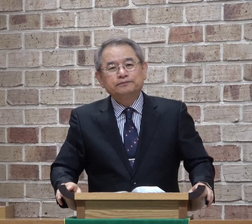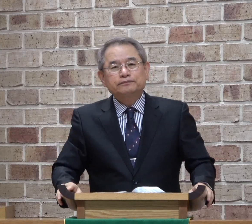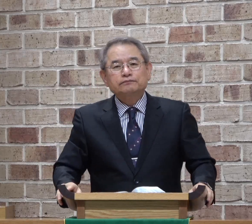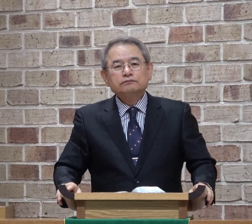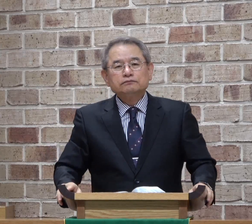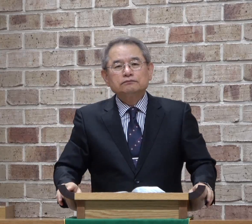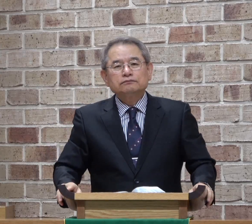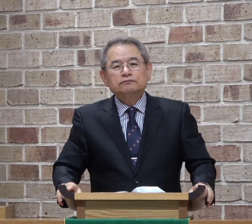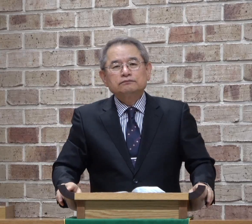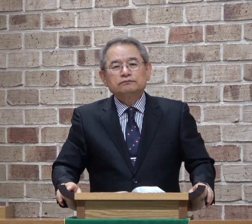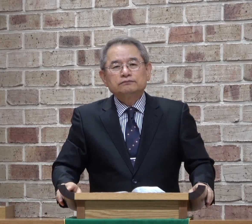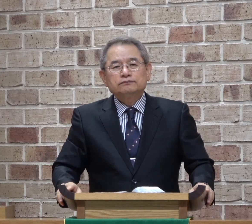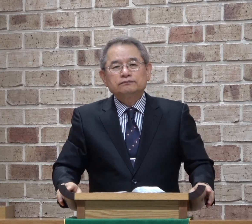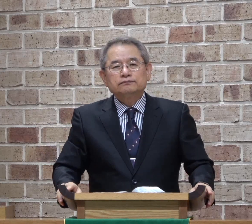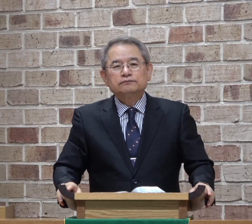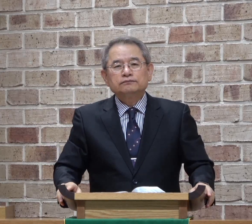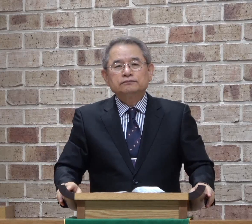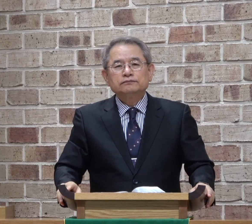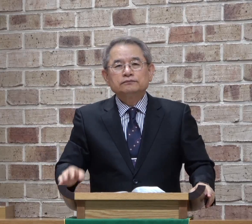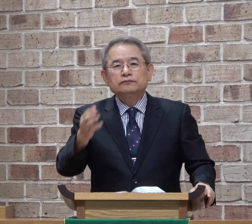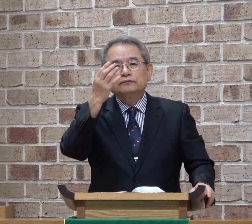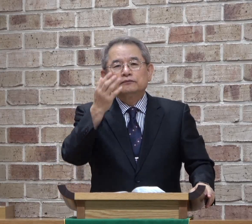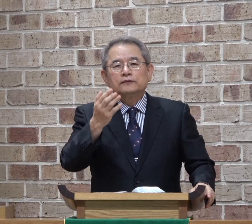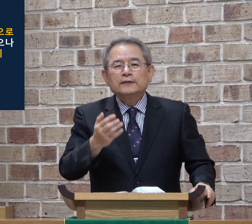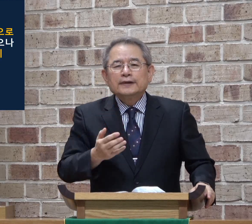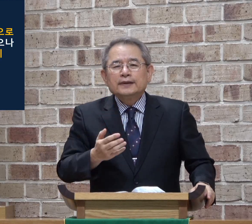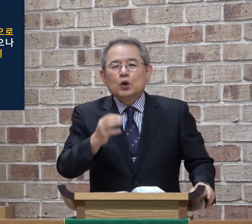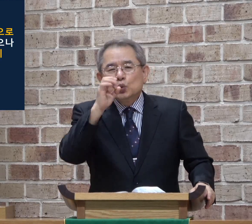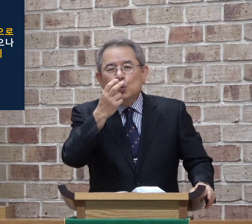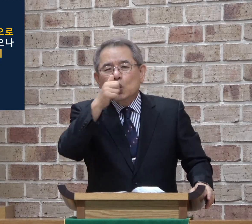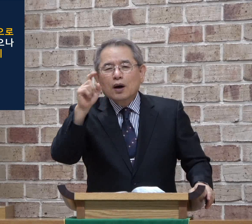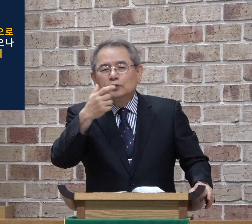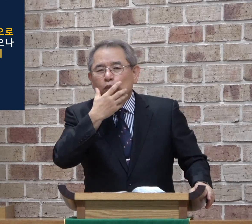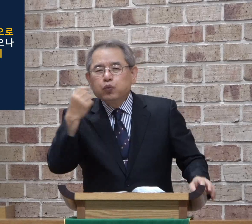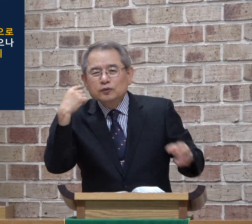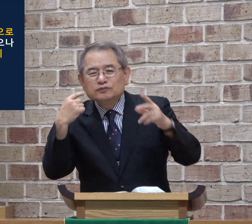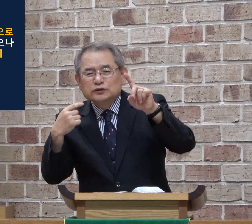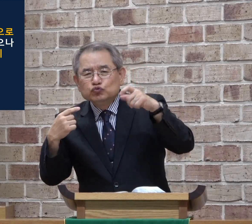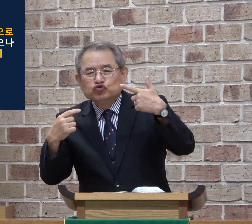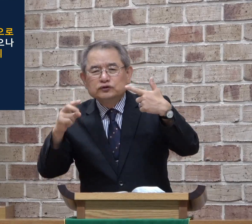기도 응답을 받습니다. 하나님 말씀을 또 보겠습니다.